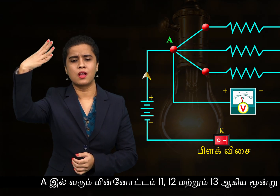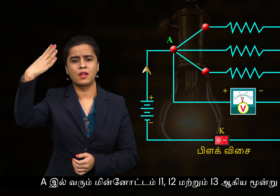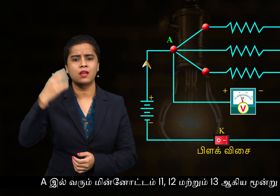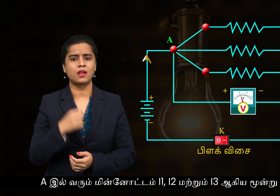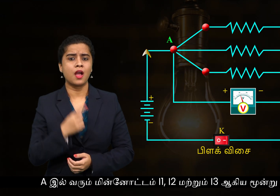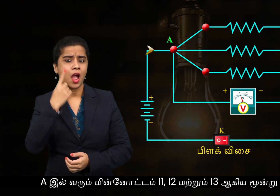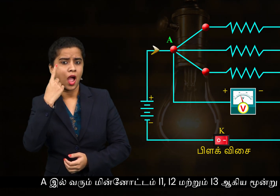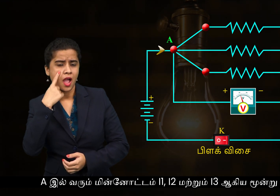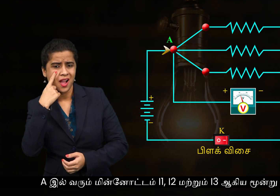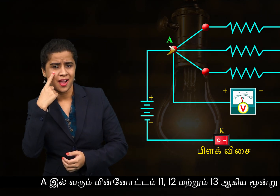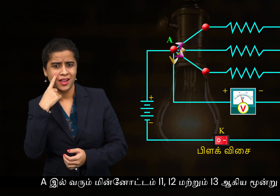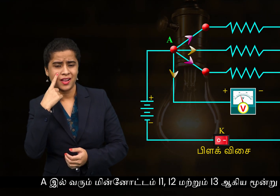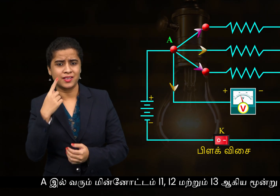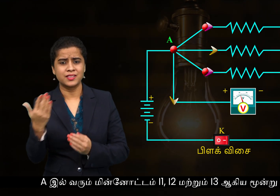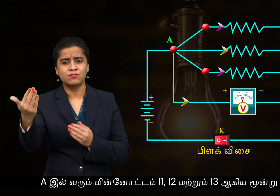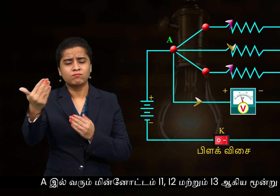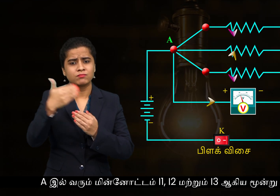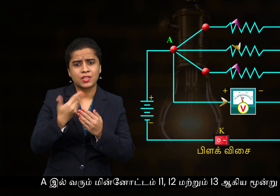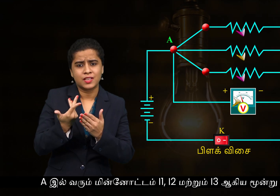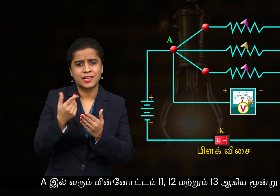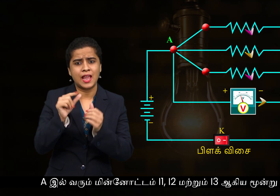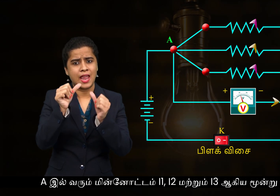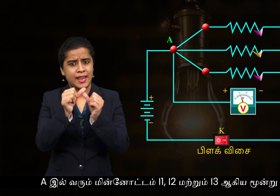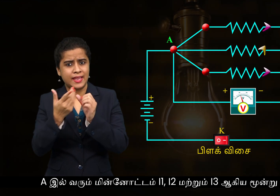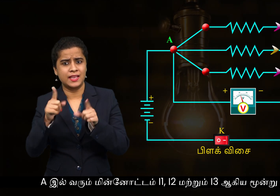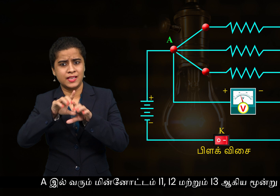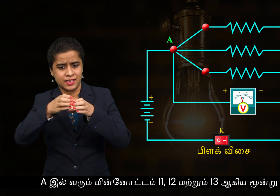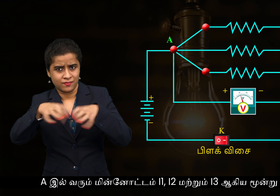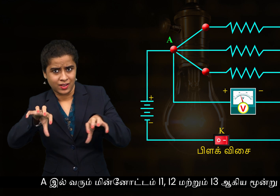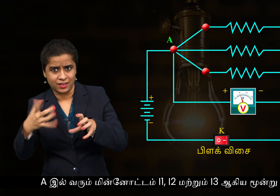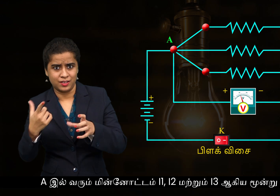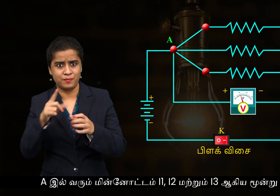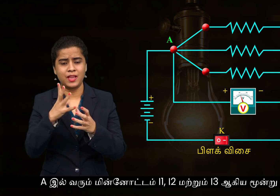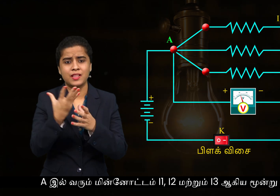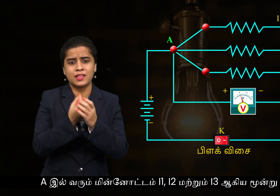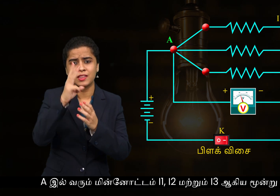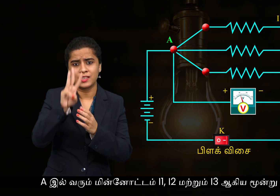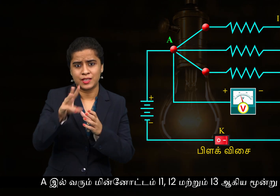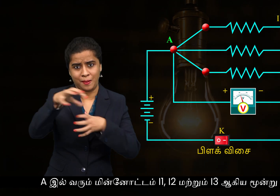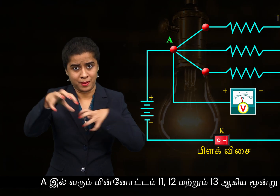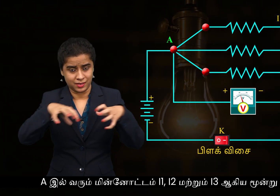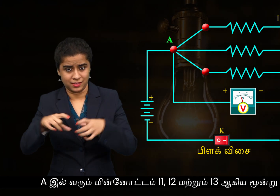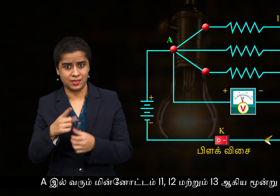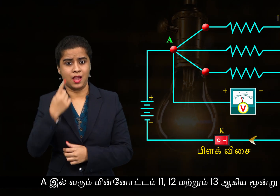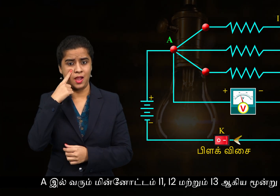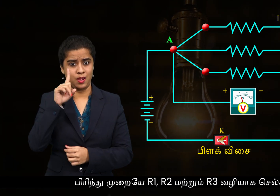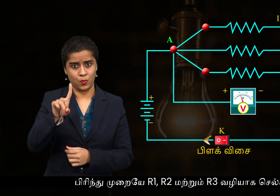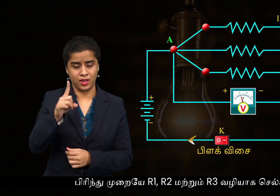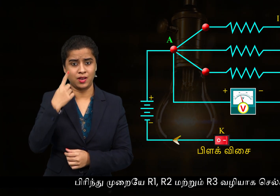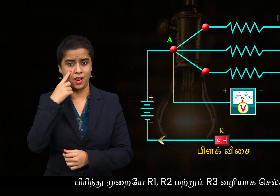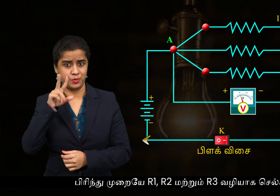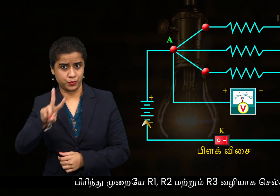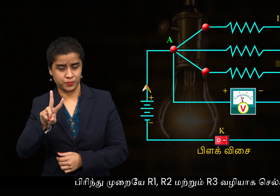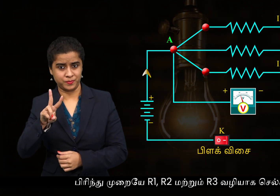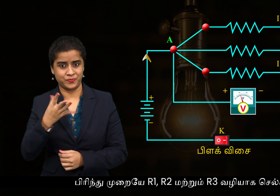வரும் மின்னோட்டம் I1, I2 மற்றும் I3 ஆகிய 3 கிளைகளாக